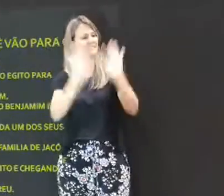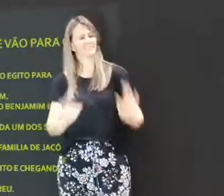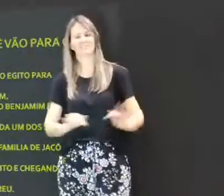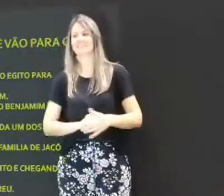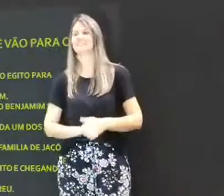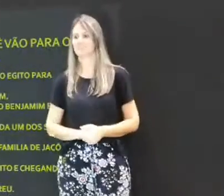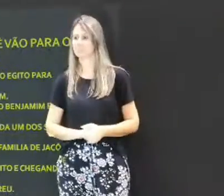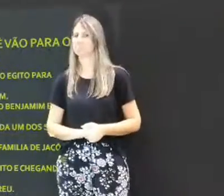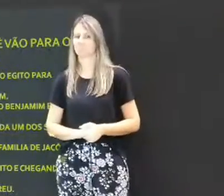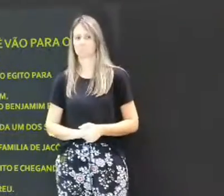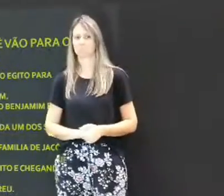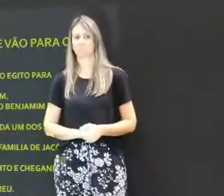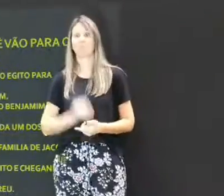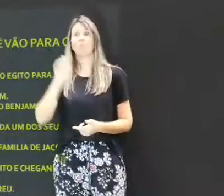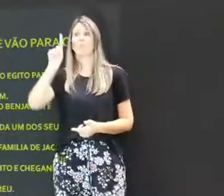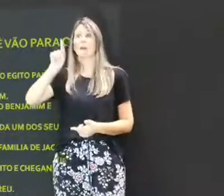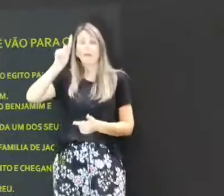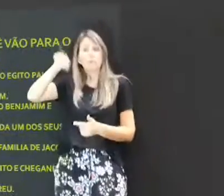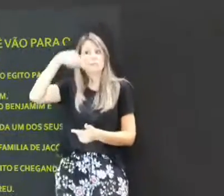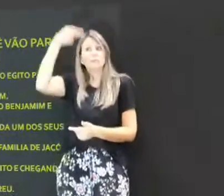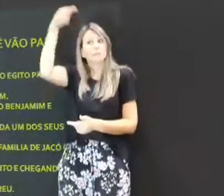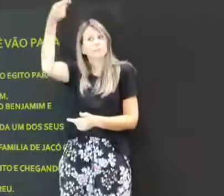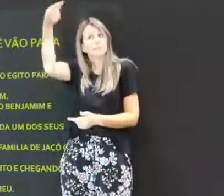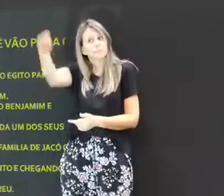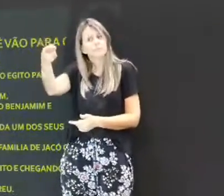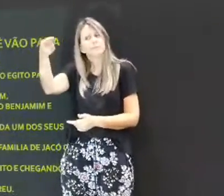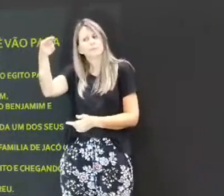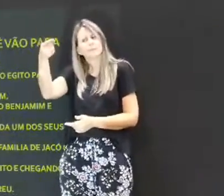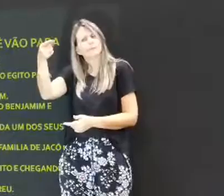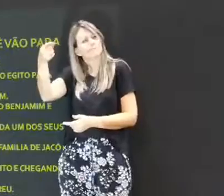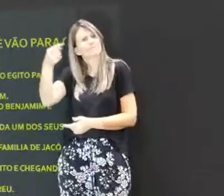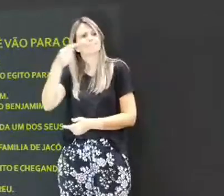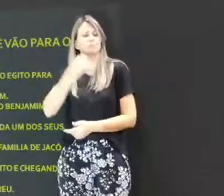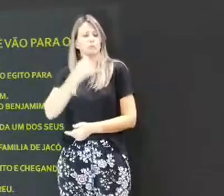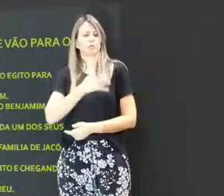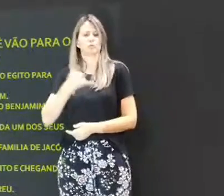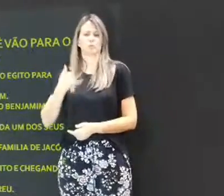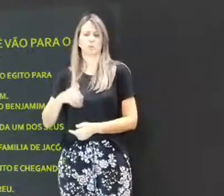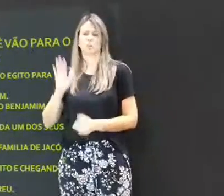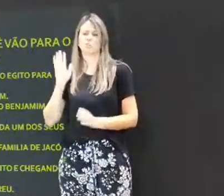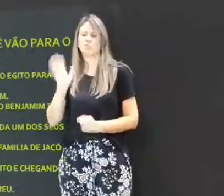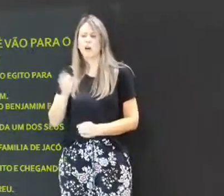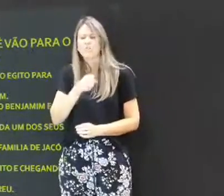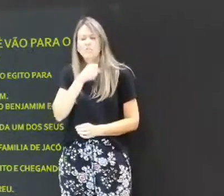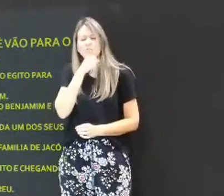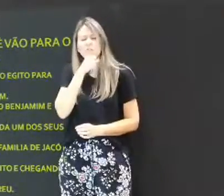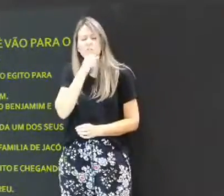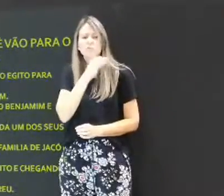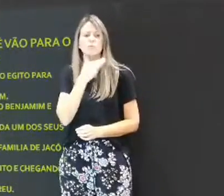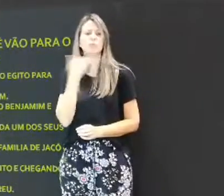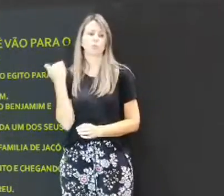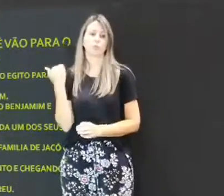comida, tinha tudo para eles lá. Aí depois, de um tempo depois, José, já idoso,